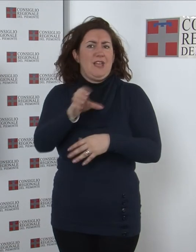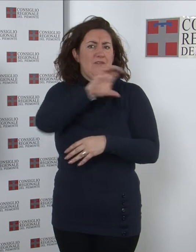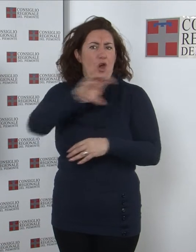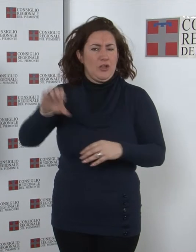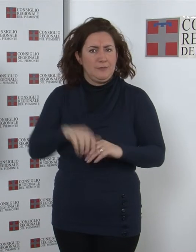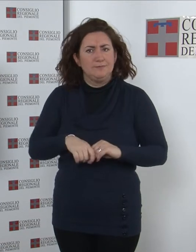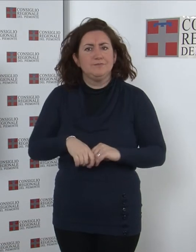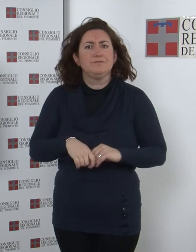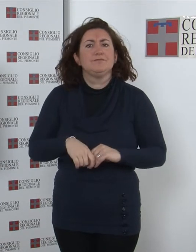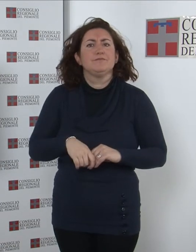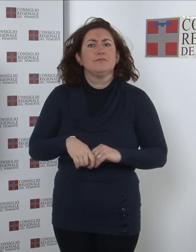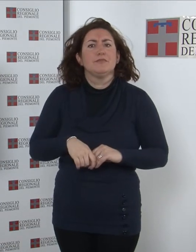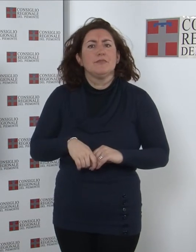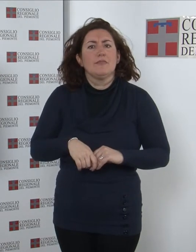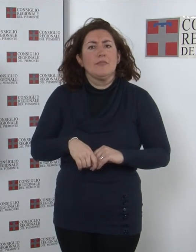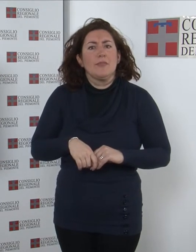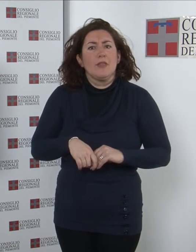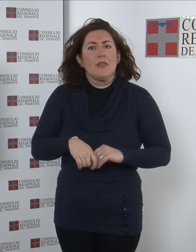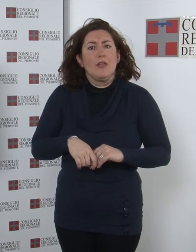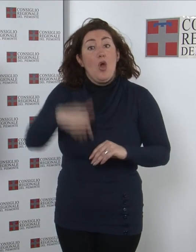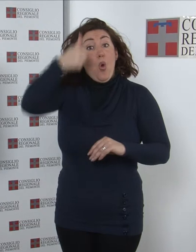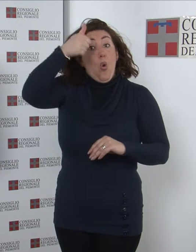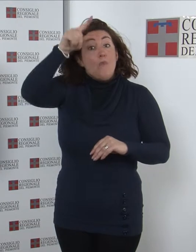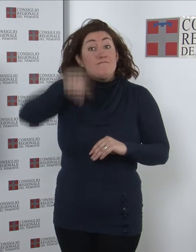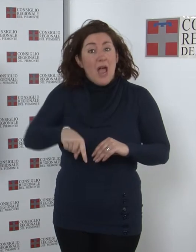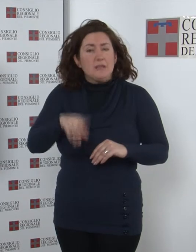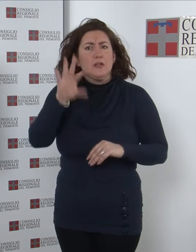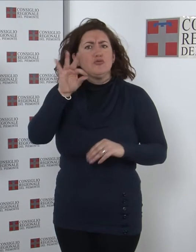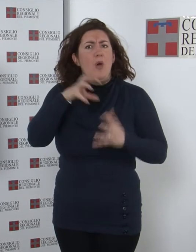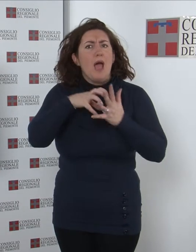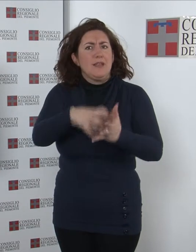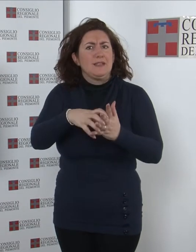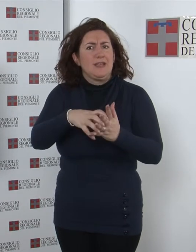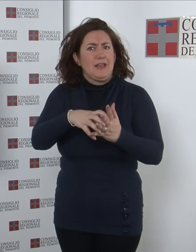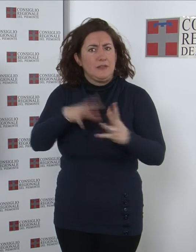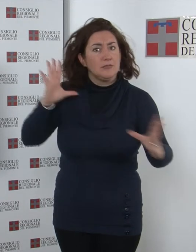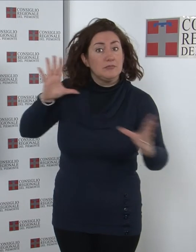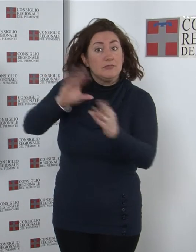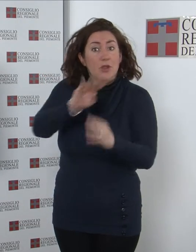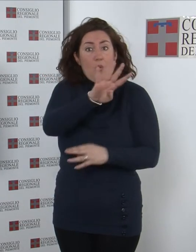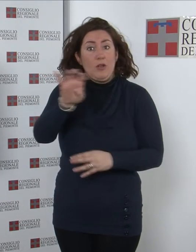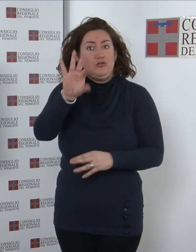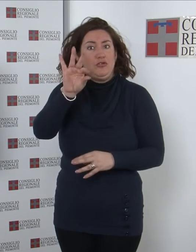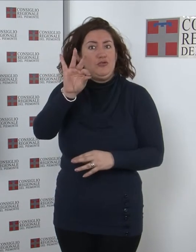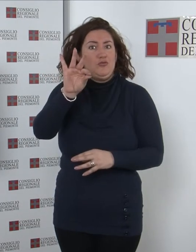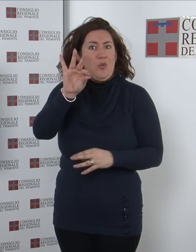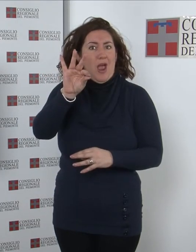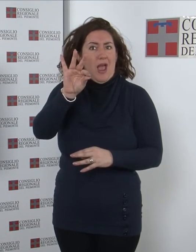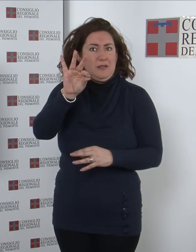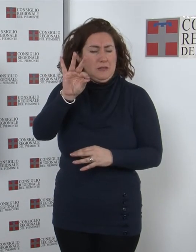regionale oltre 50 iscritti in un solo mese 450 totale da quando è stato avviato ampio l'interesse anche da parte di